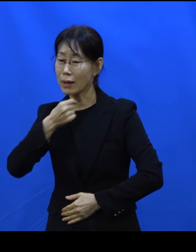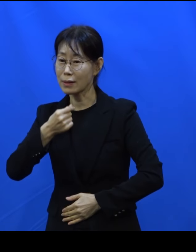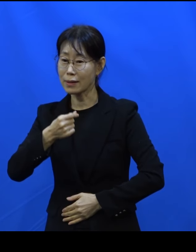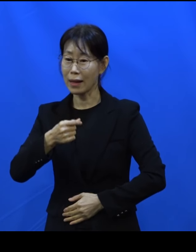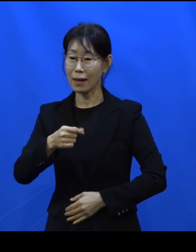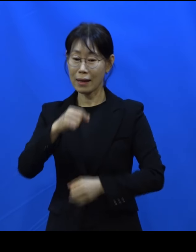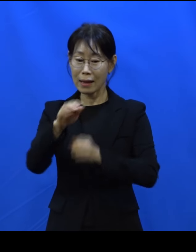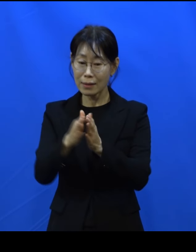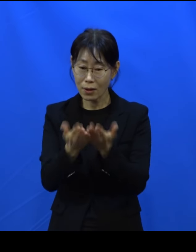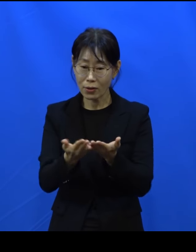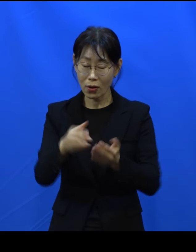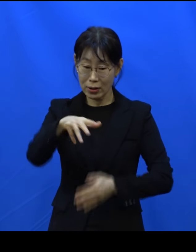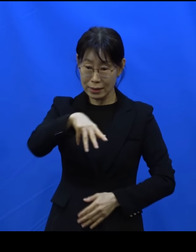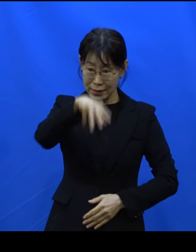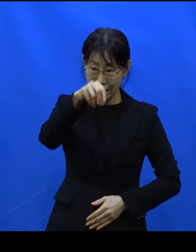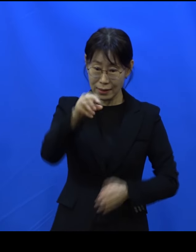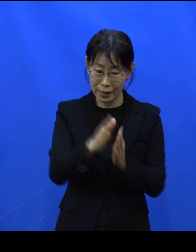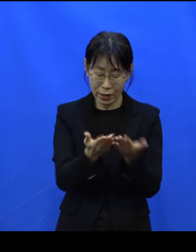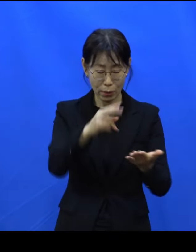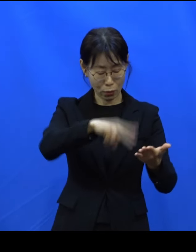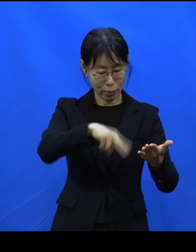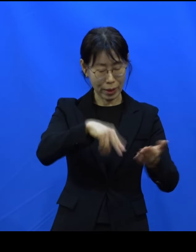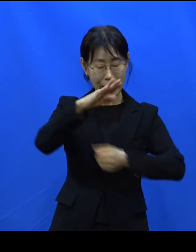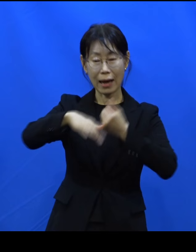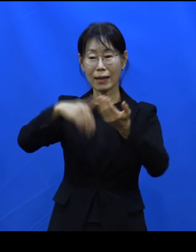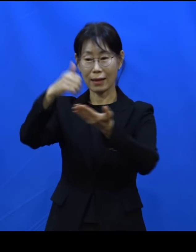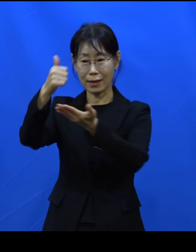창세기부터 그죠? 하나님이 짝지어 주시는 거죠.